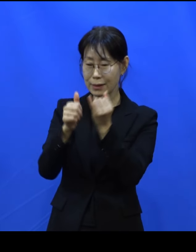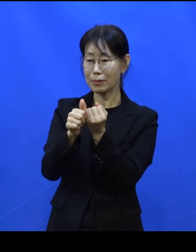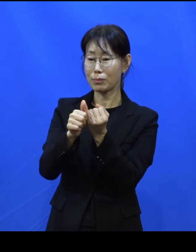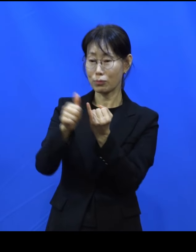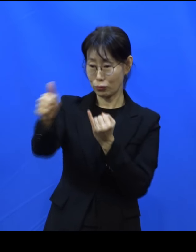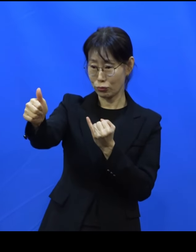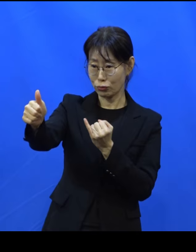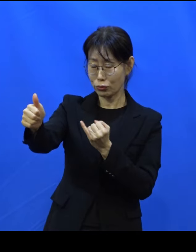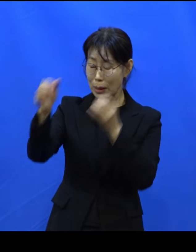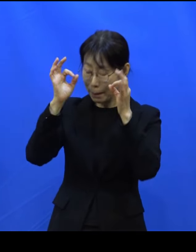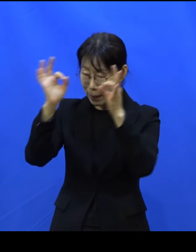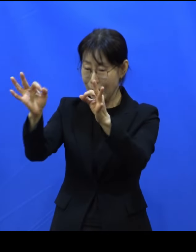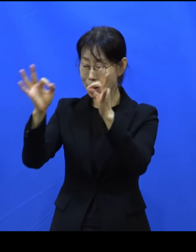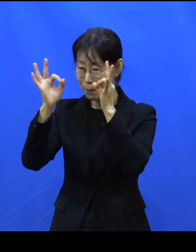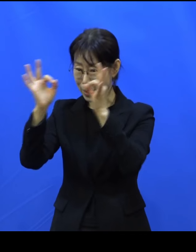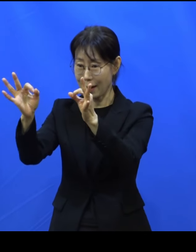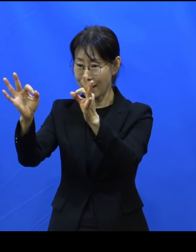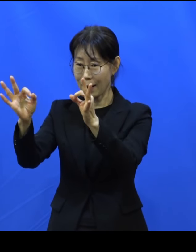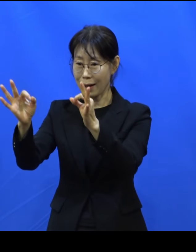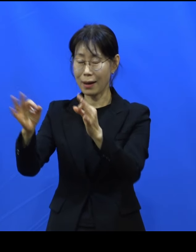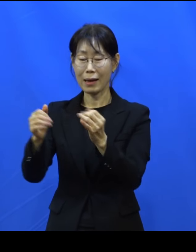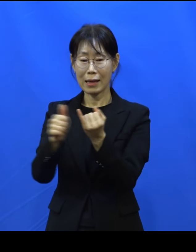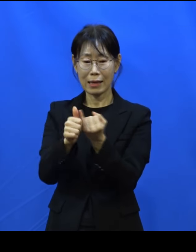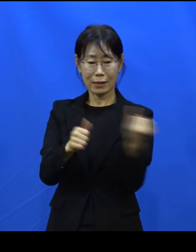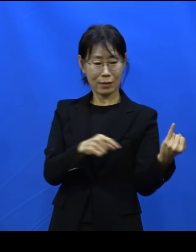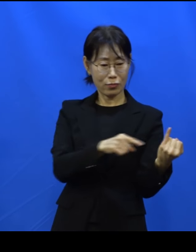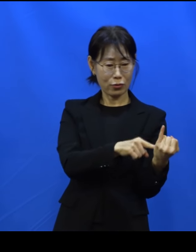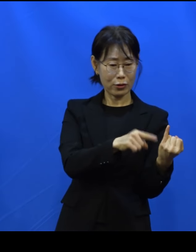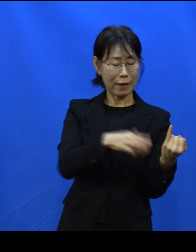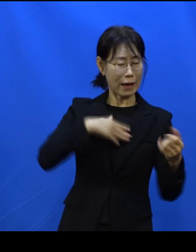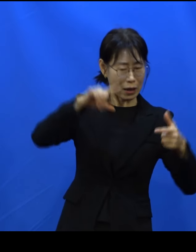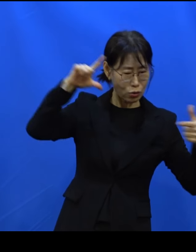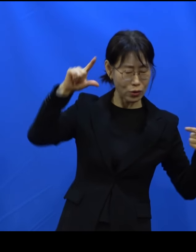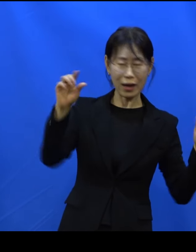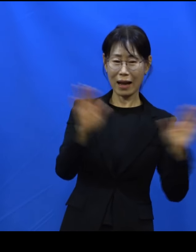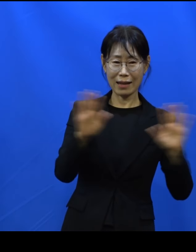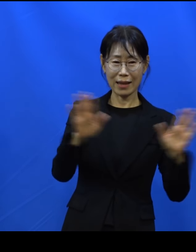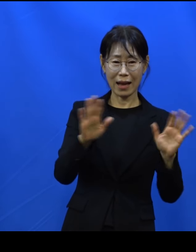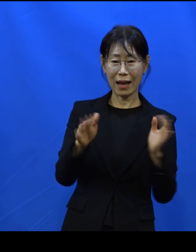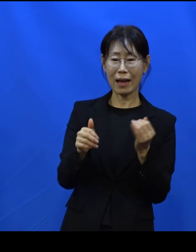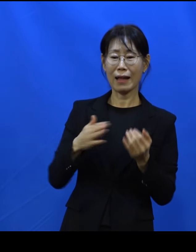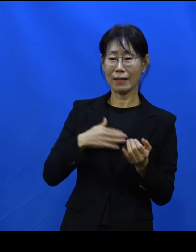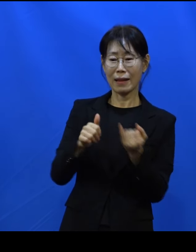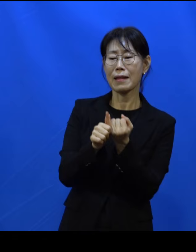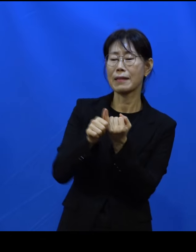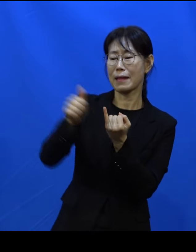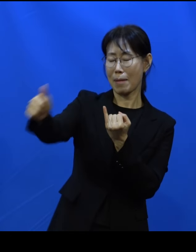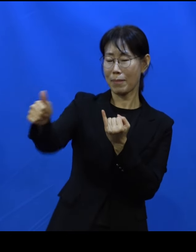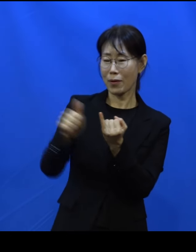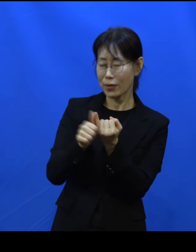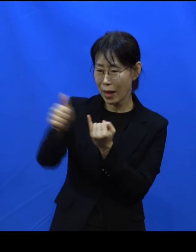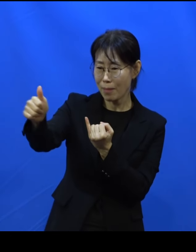참된 신부는 자신이 주인공이 아니라 신랑을 빛나게 하는 거예요. 그러니까 신부의 영성은